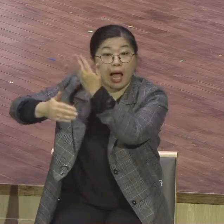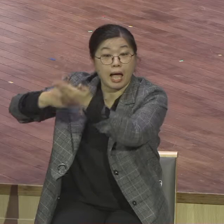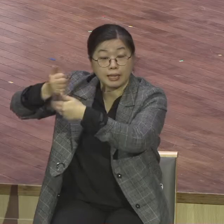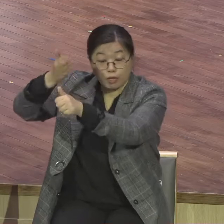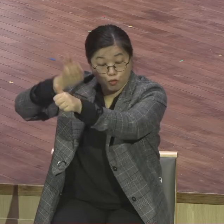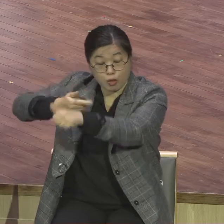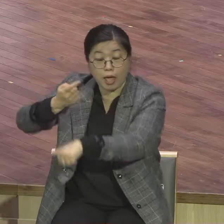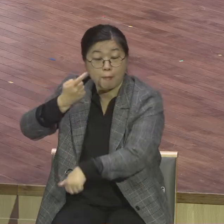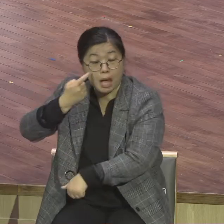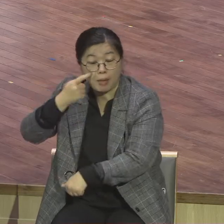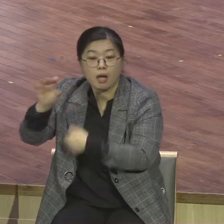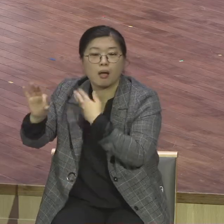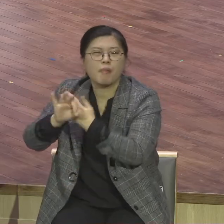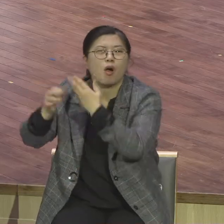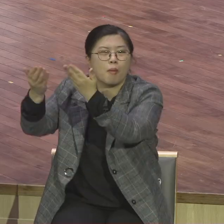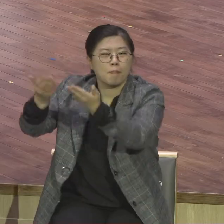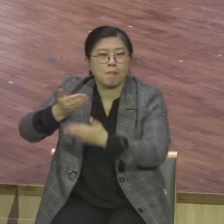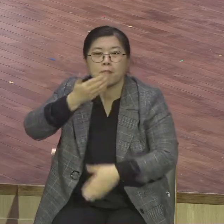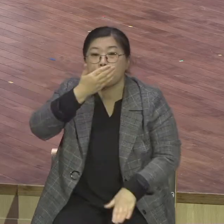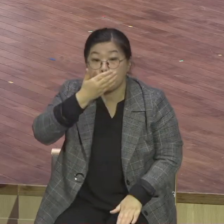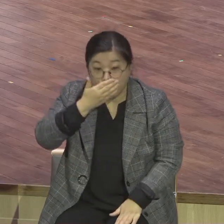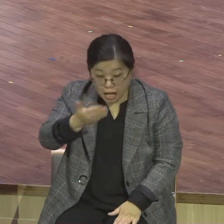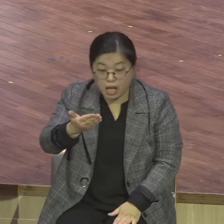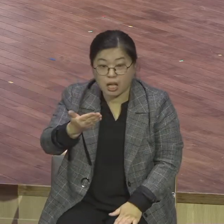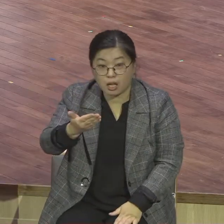하나님께 구하라. 그리하면 주시리라.